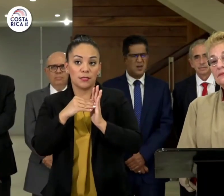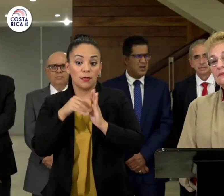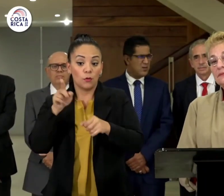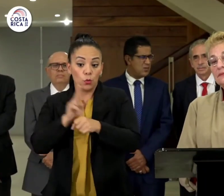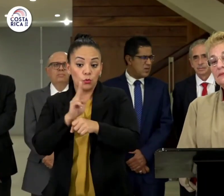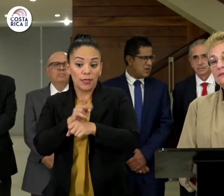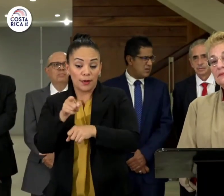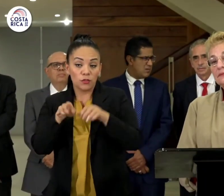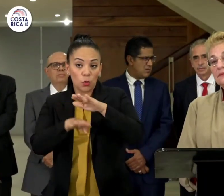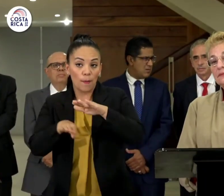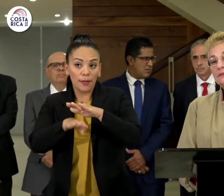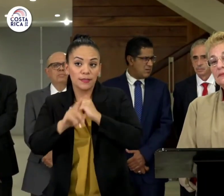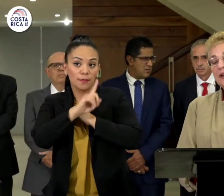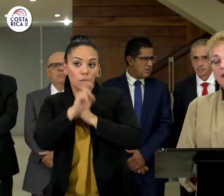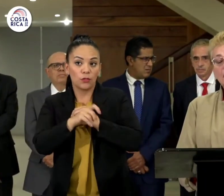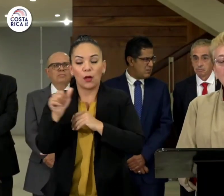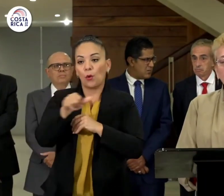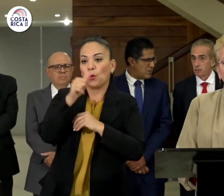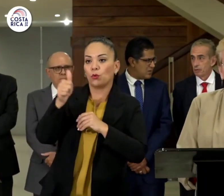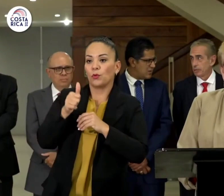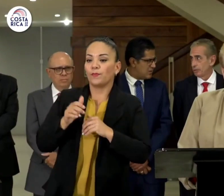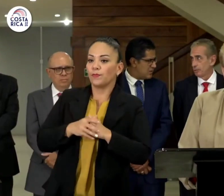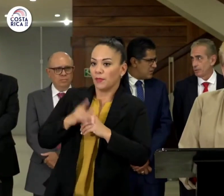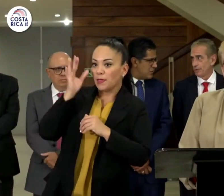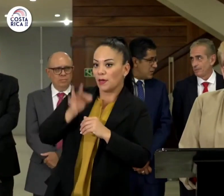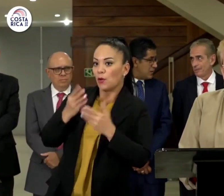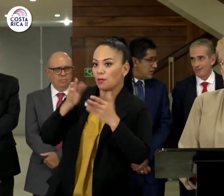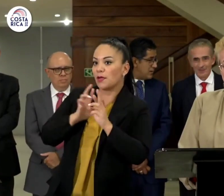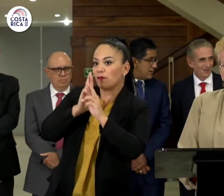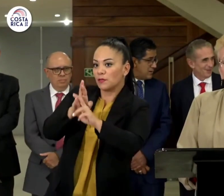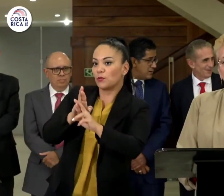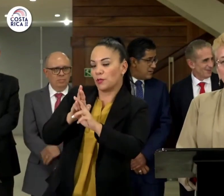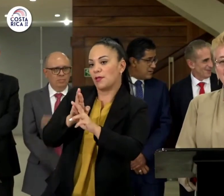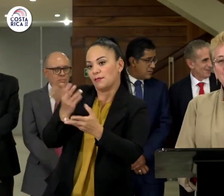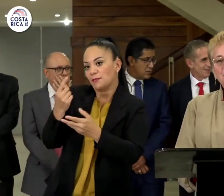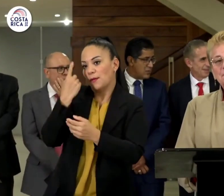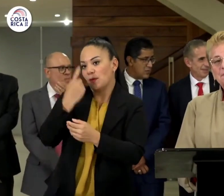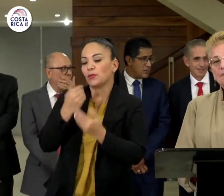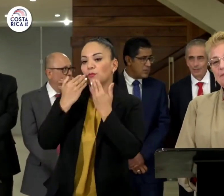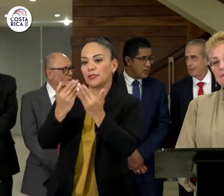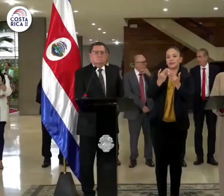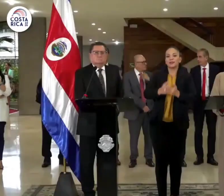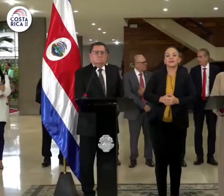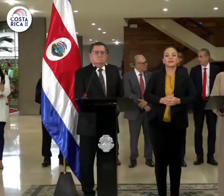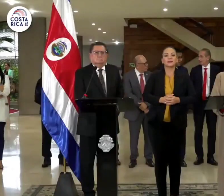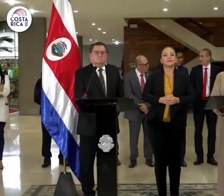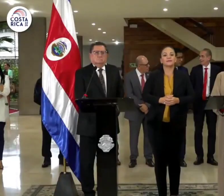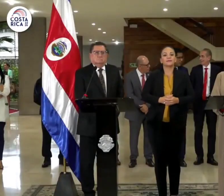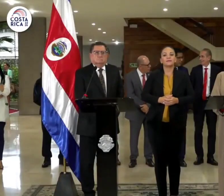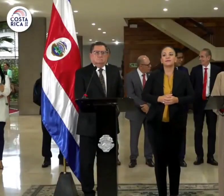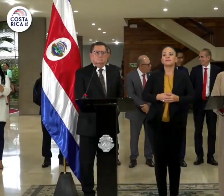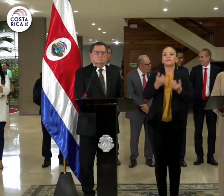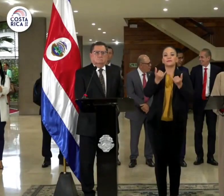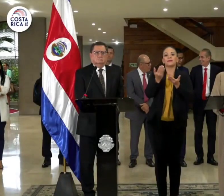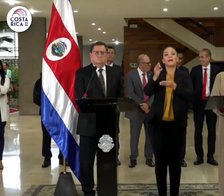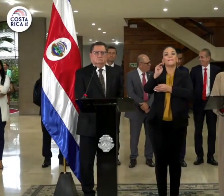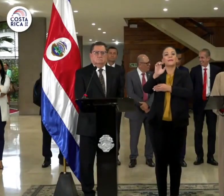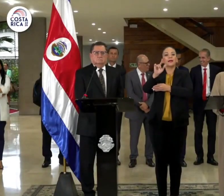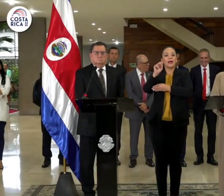eso o van a dar otro monto? Creo que yo ya le respondí la pregunta. Muchas gracias. Melanie Corrales de SINART.